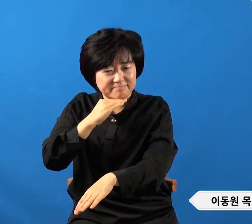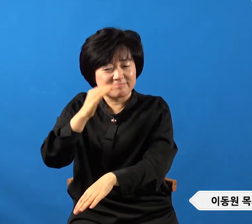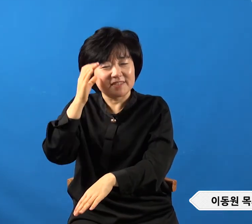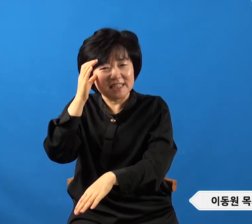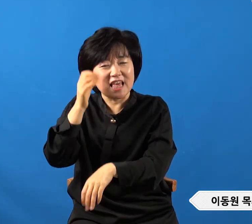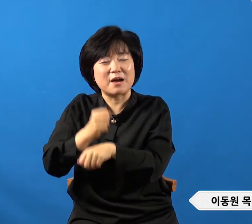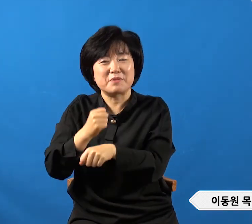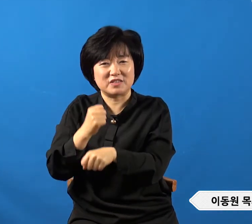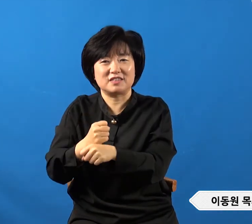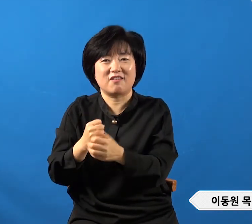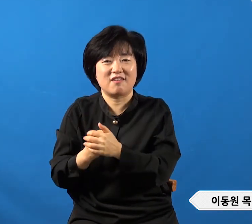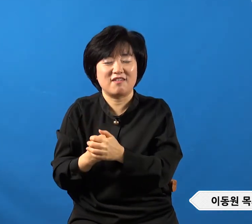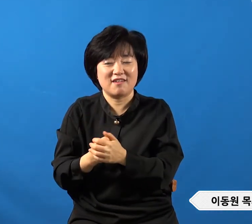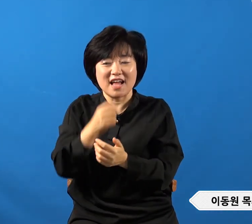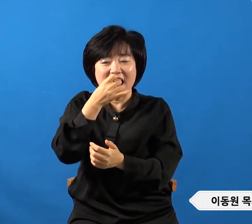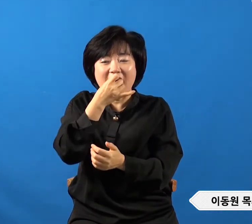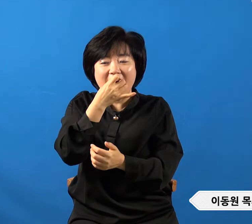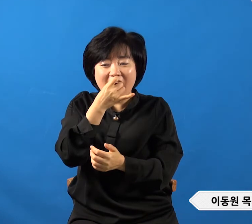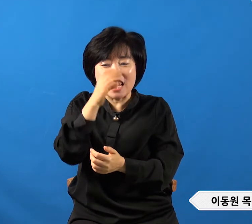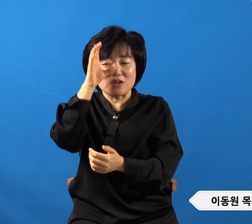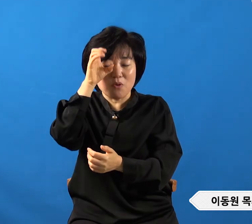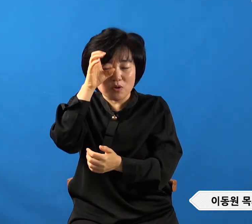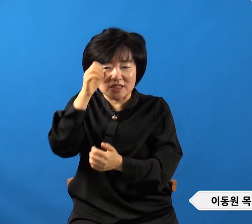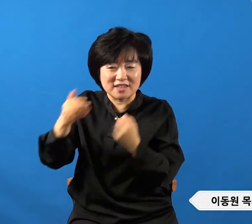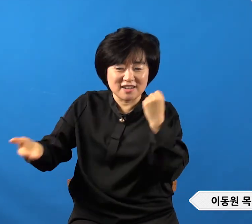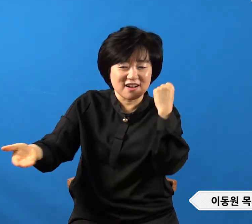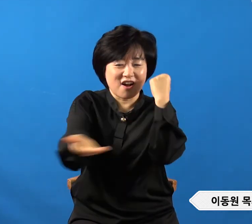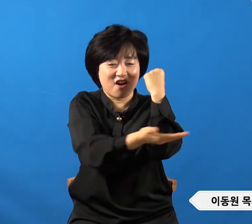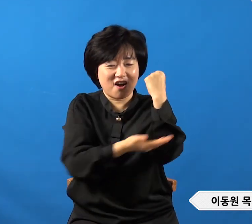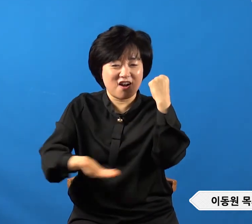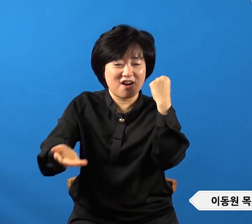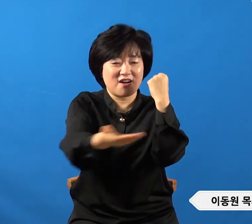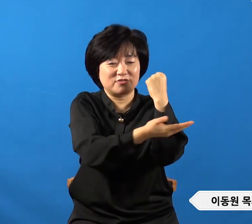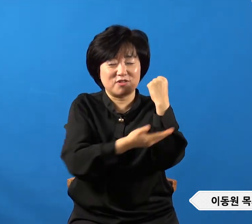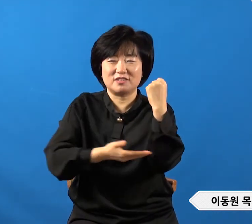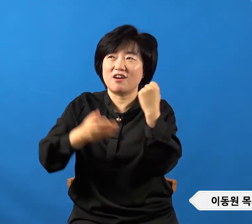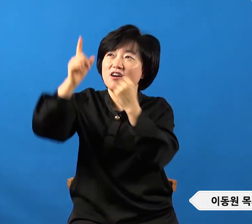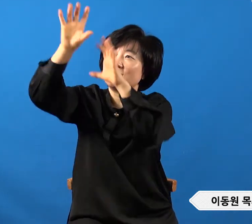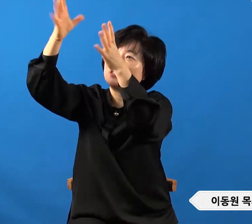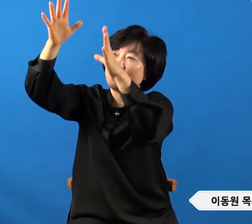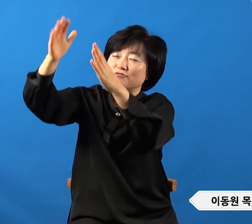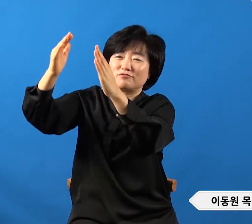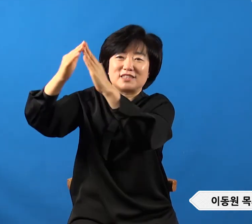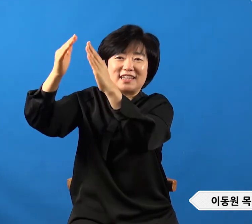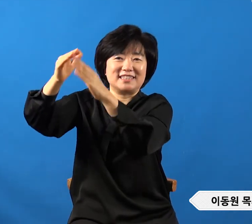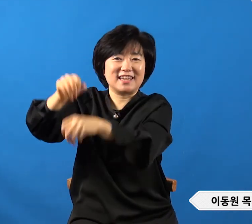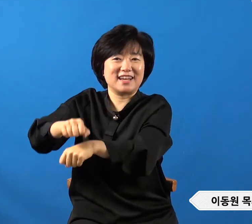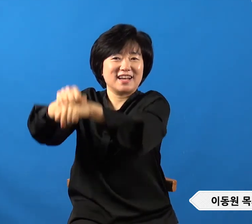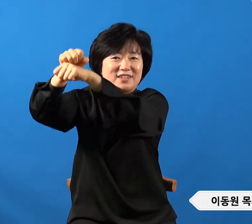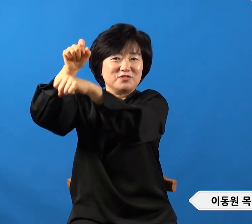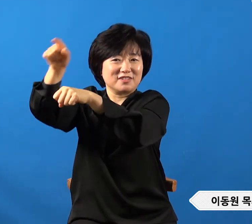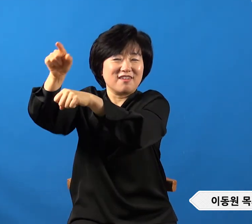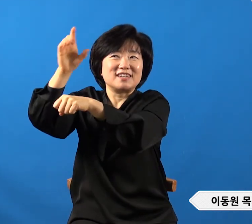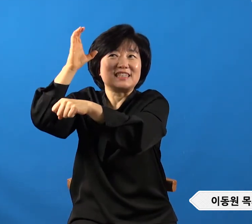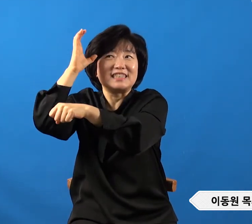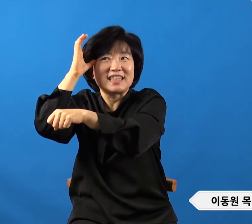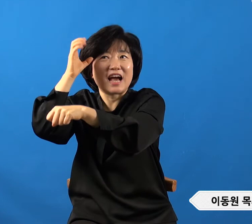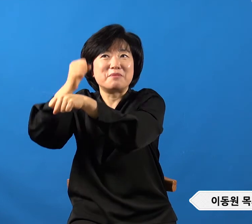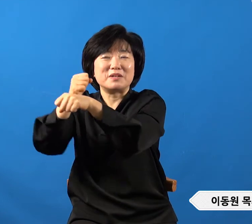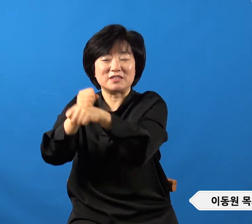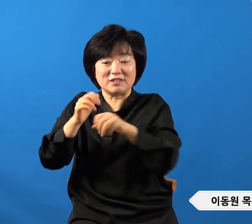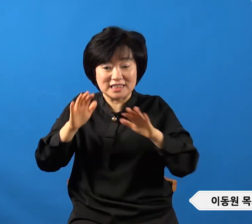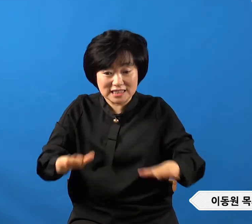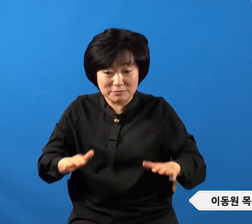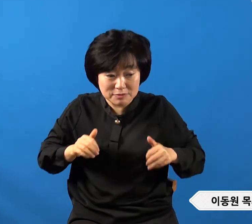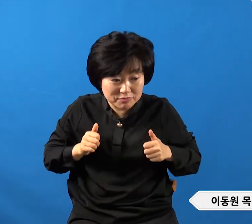알곡들을 모아 천국 창고에 드리는 그 기쁨의 시간을 바라보면서 지금은 좋은 씨를 가지고